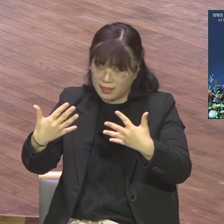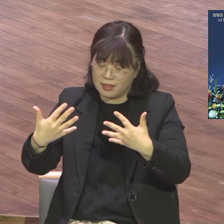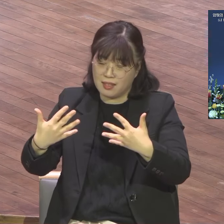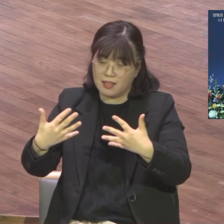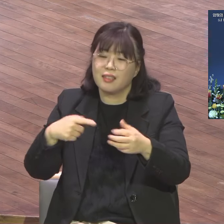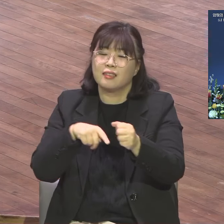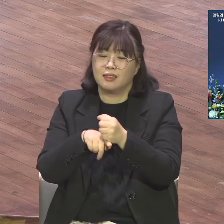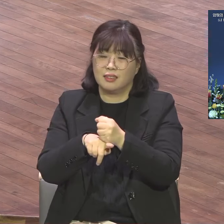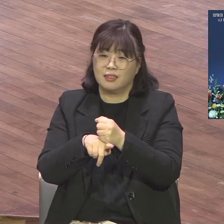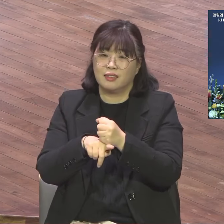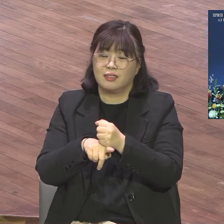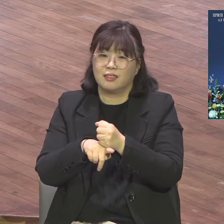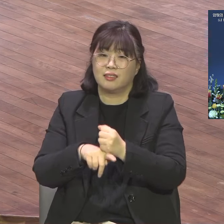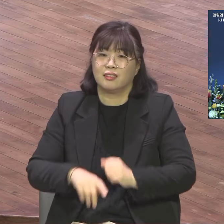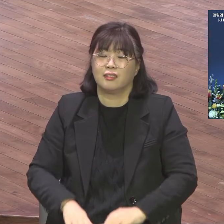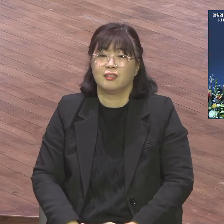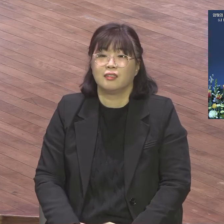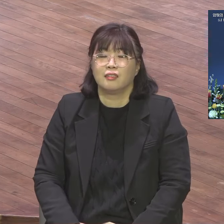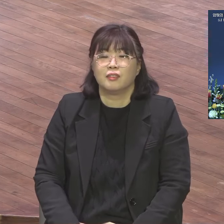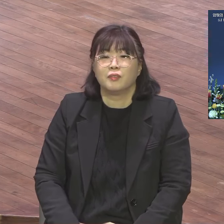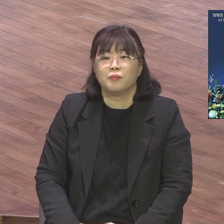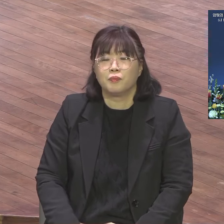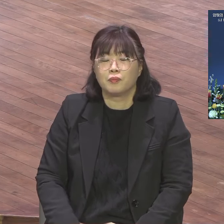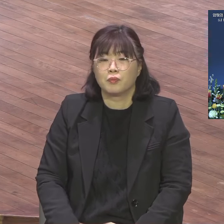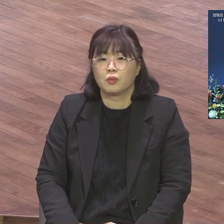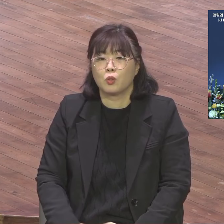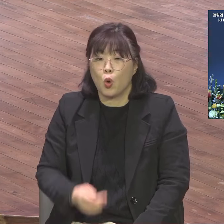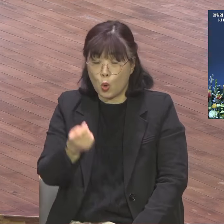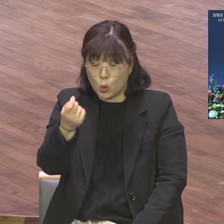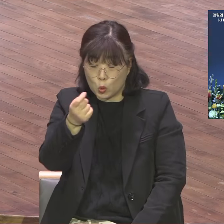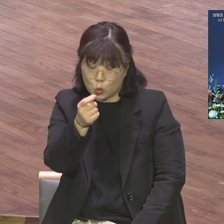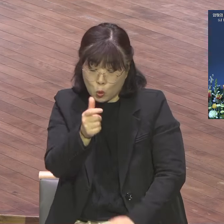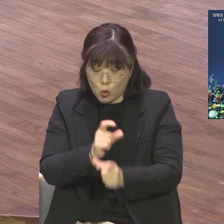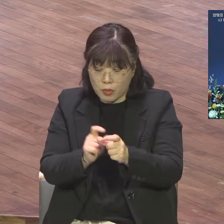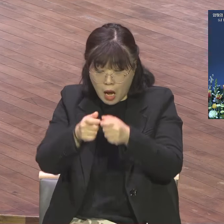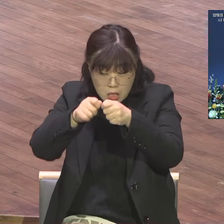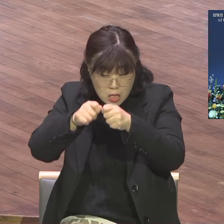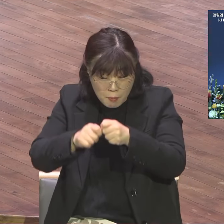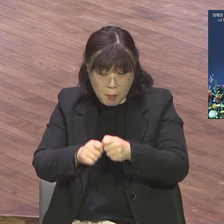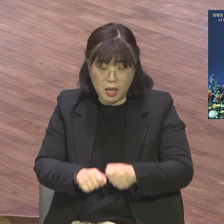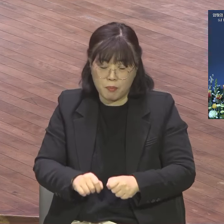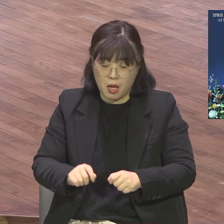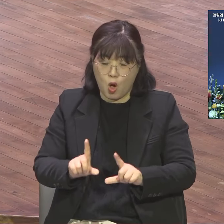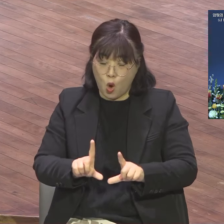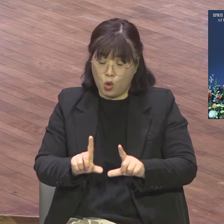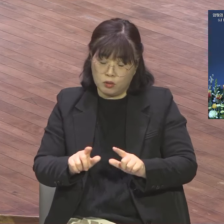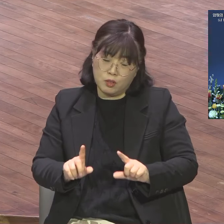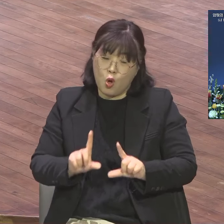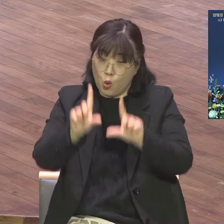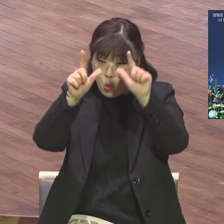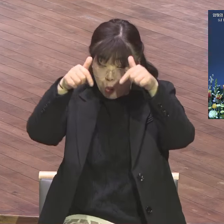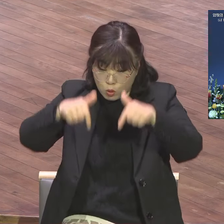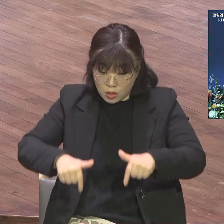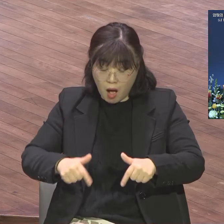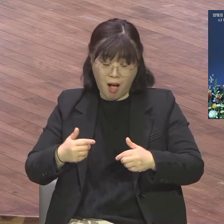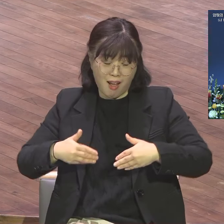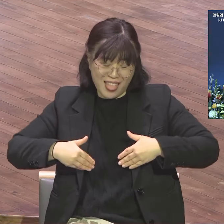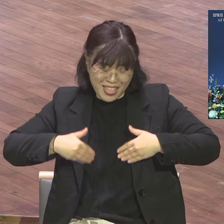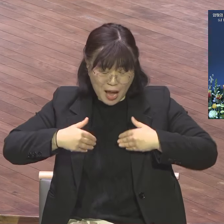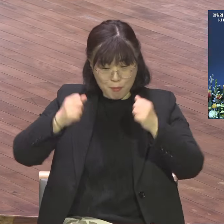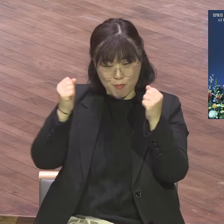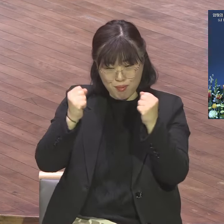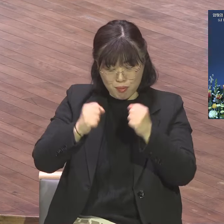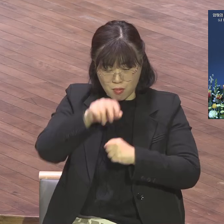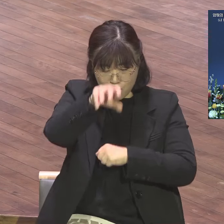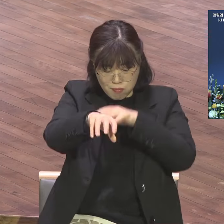임한다. 그 말이죠. 좀 더 설명하면 동서남북으로 확 퍼지게 된다.